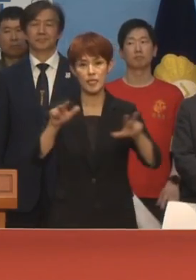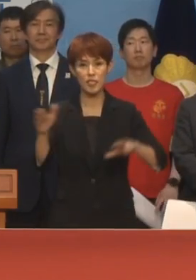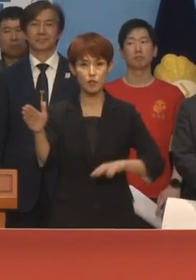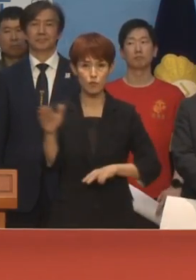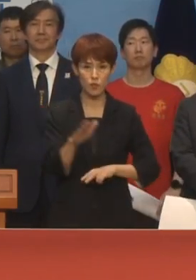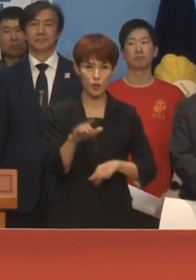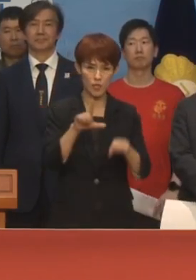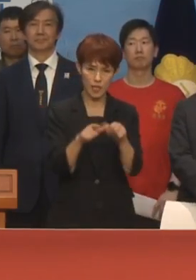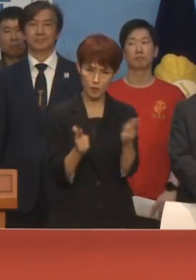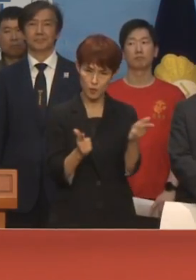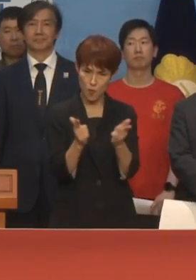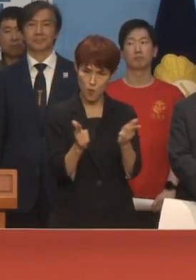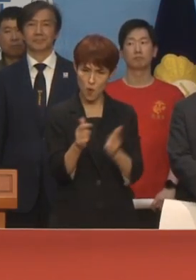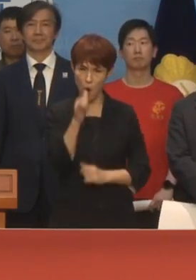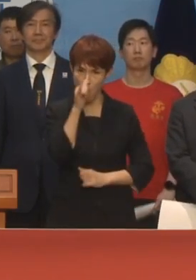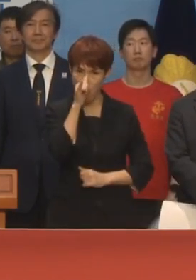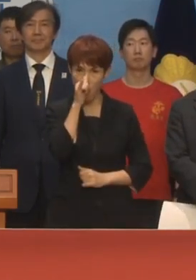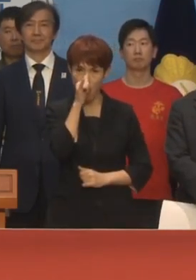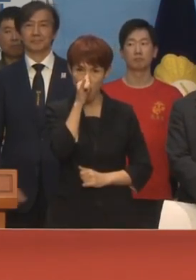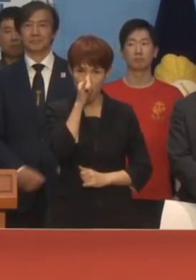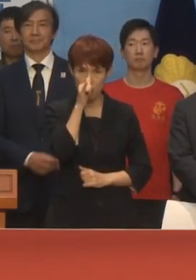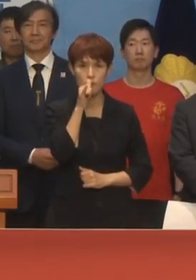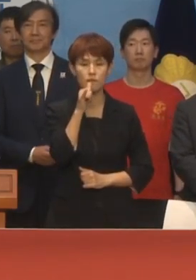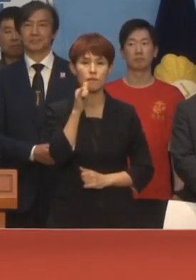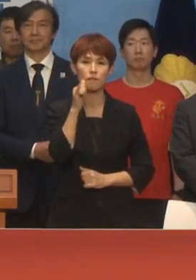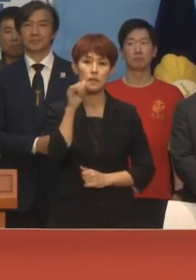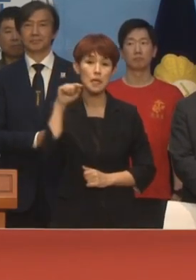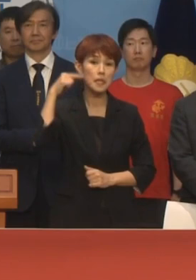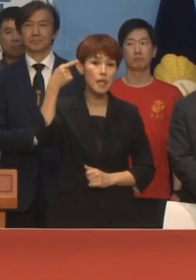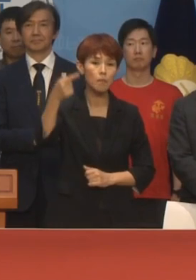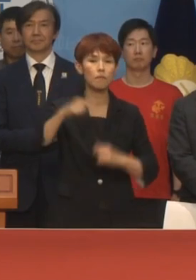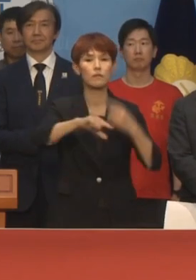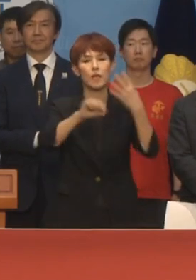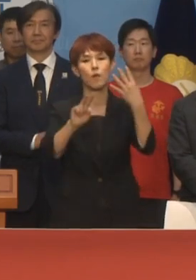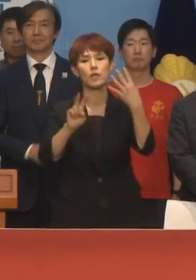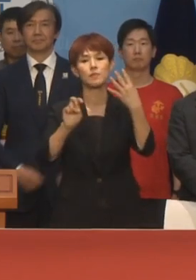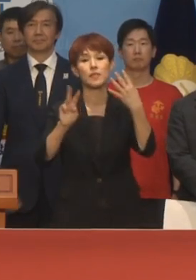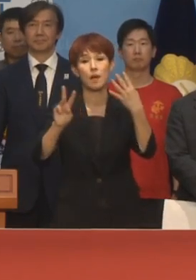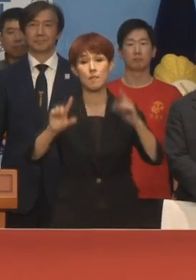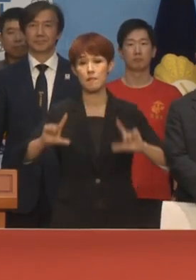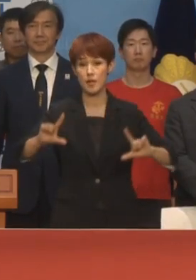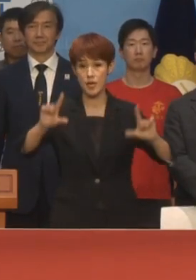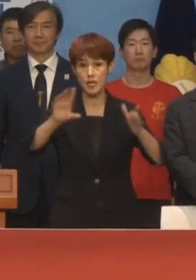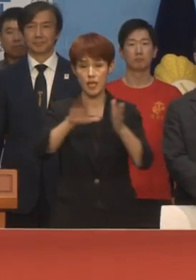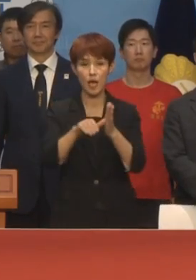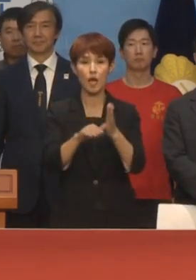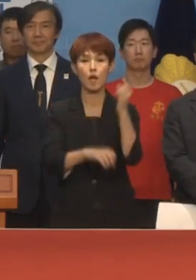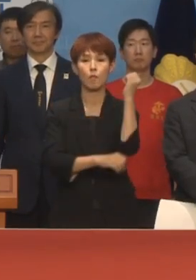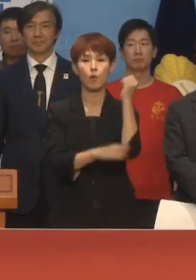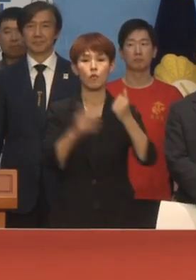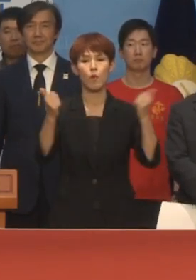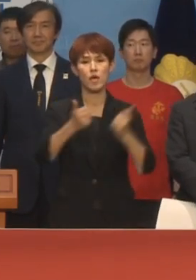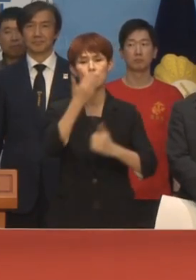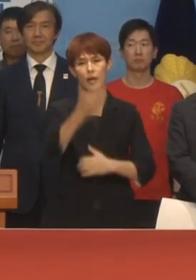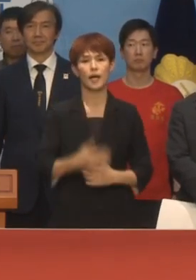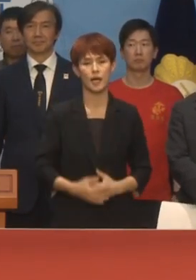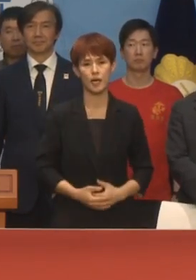조율하기 시작한다면 물리적으로 바로 다음 날인 4월 23일에라도 본회의는 열 수